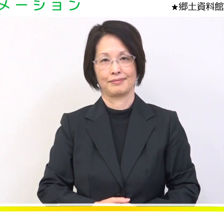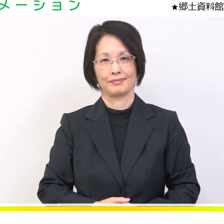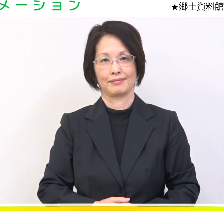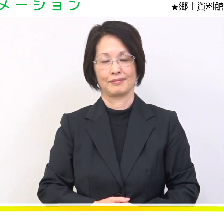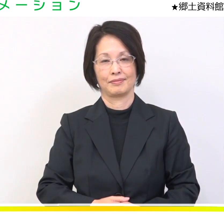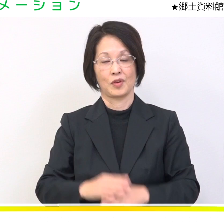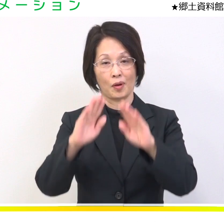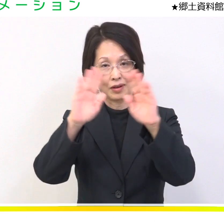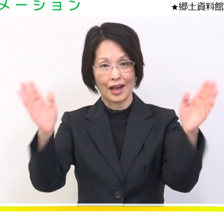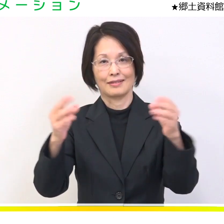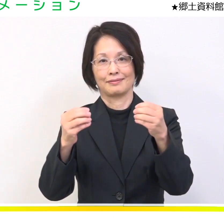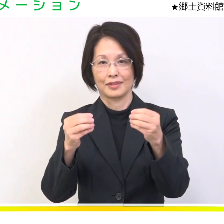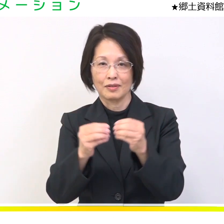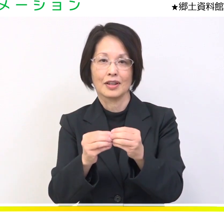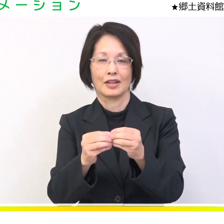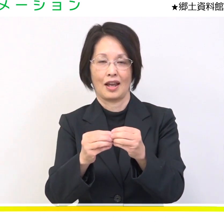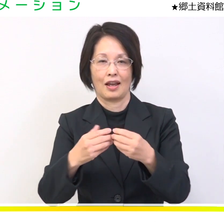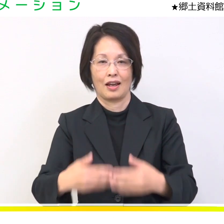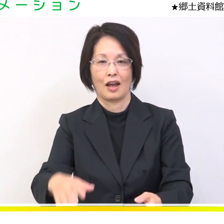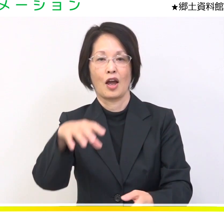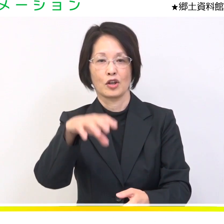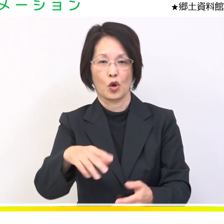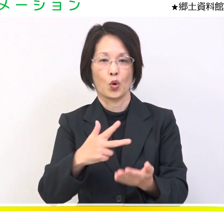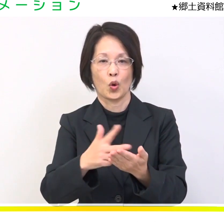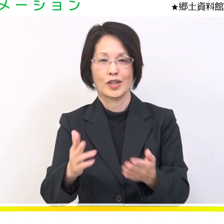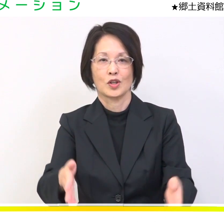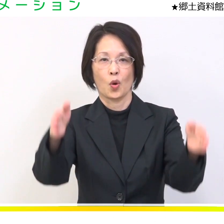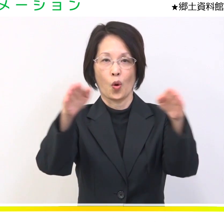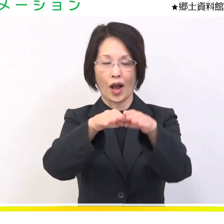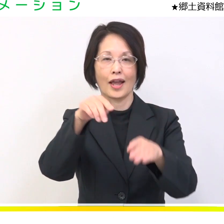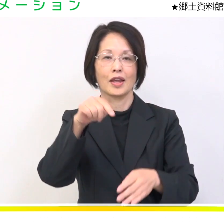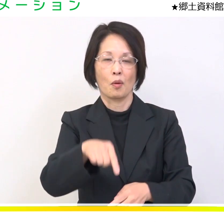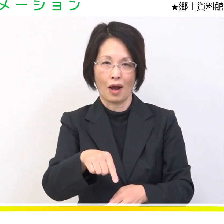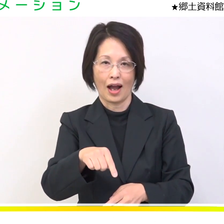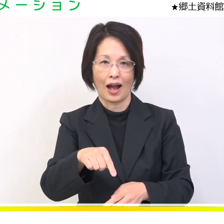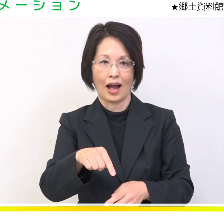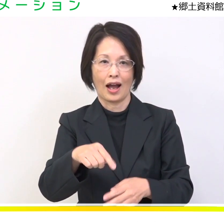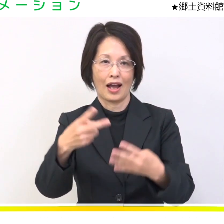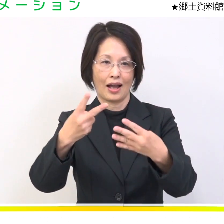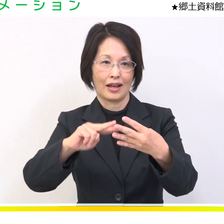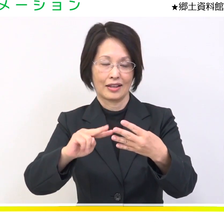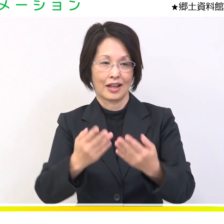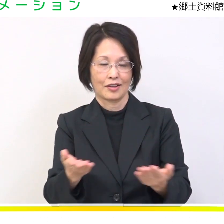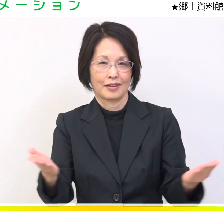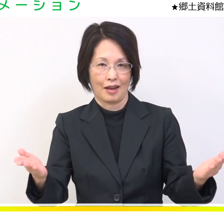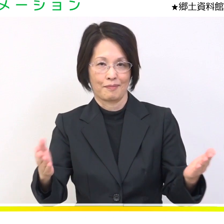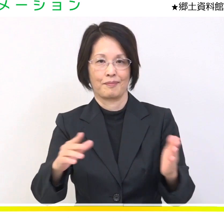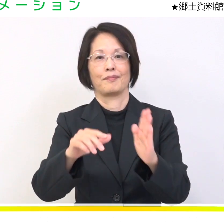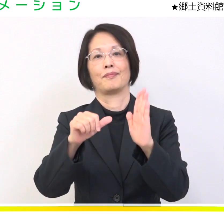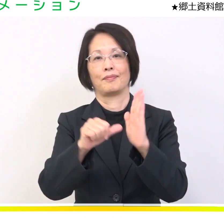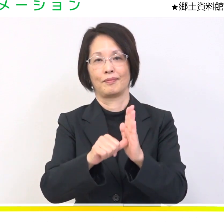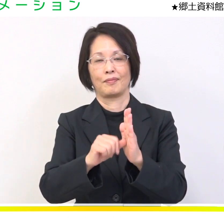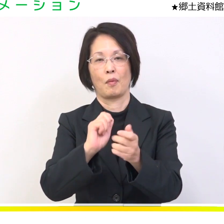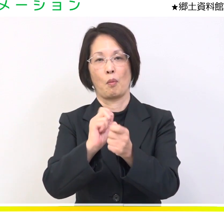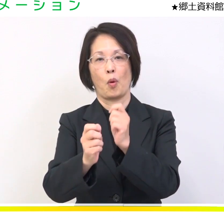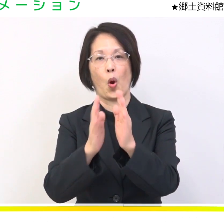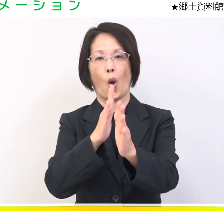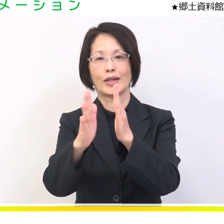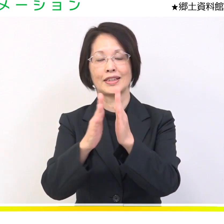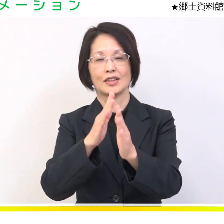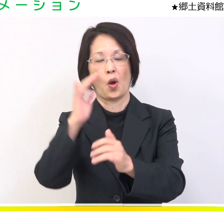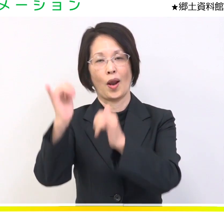これに合わせて郷土資料館では季節店ボロ市の歴史を開催し